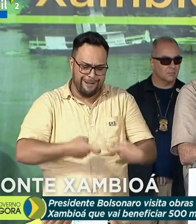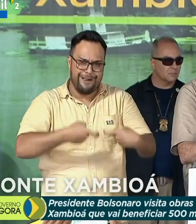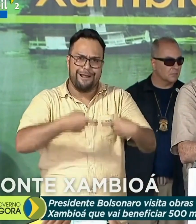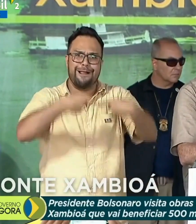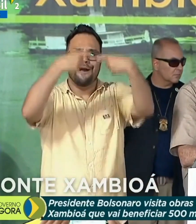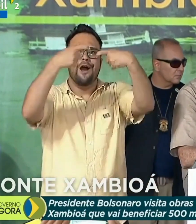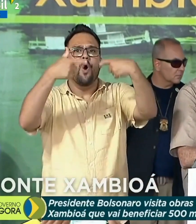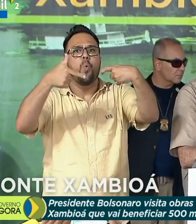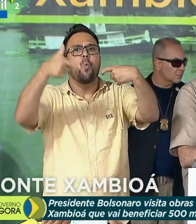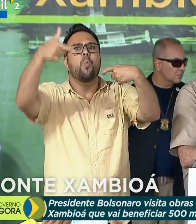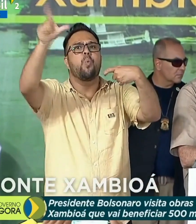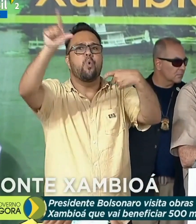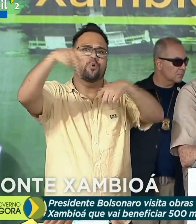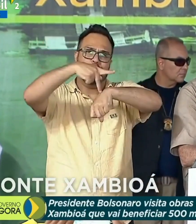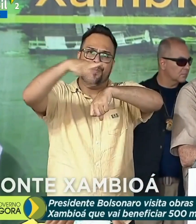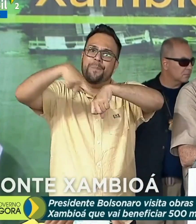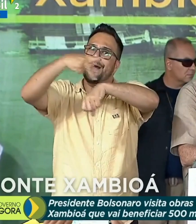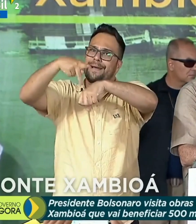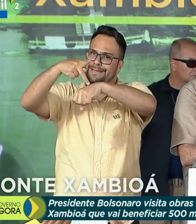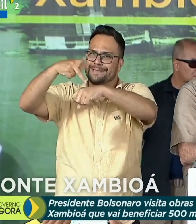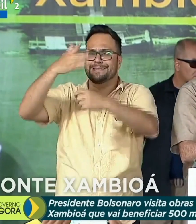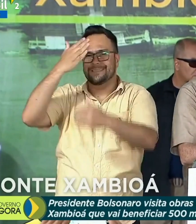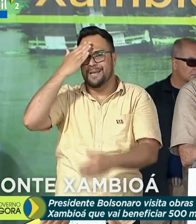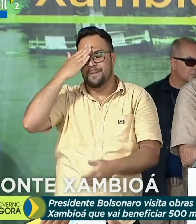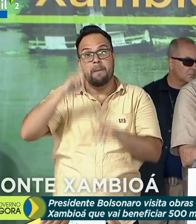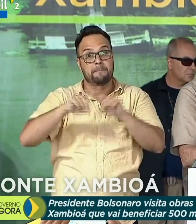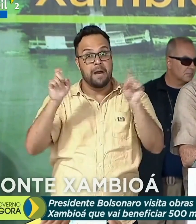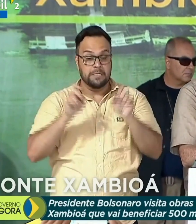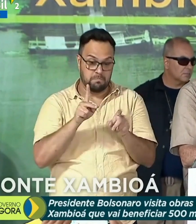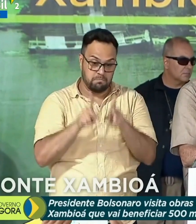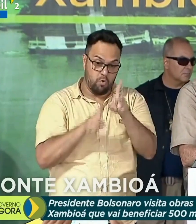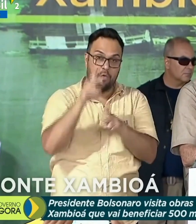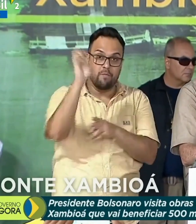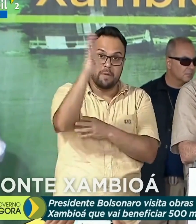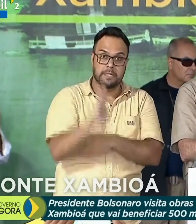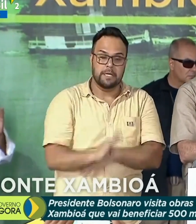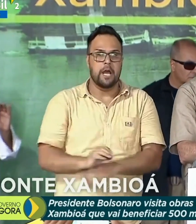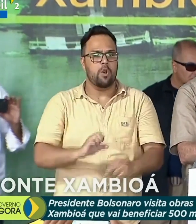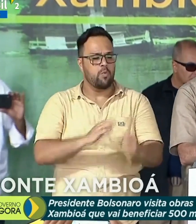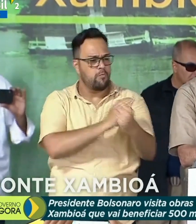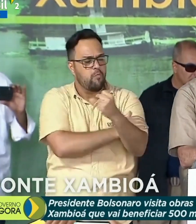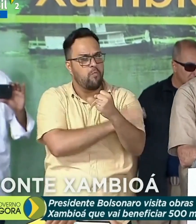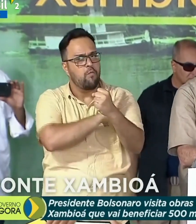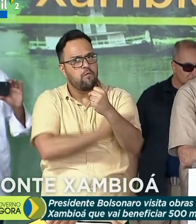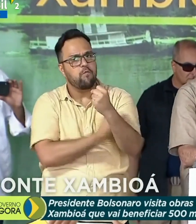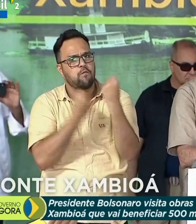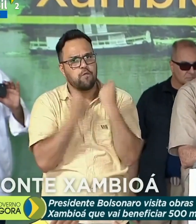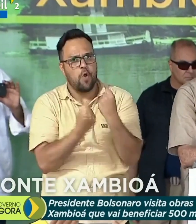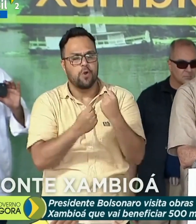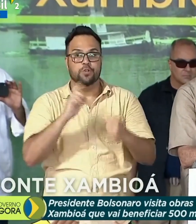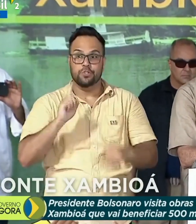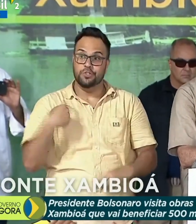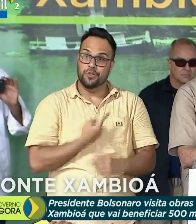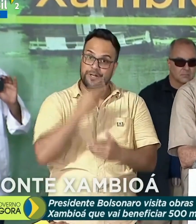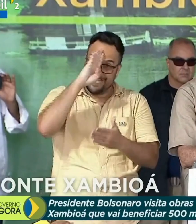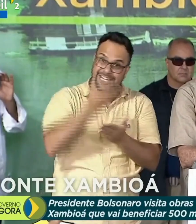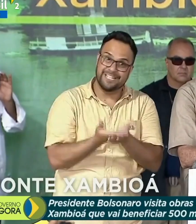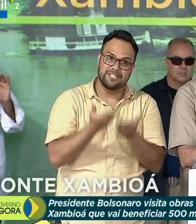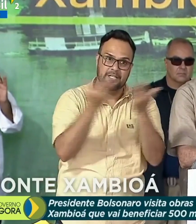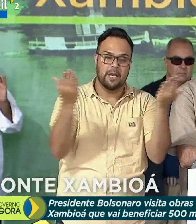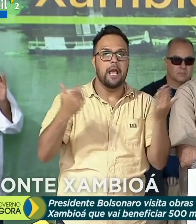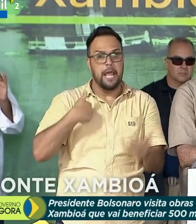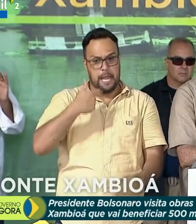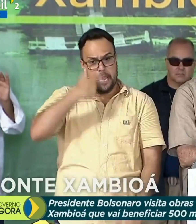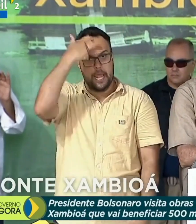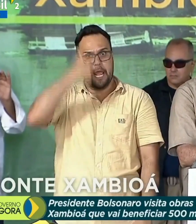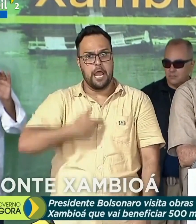mil quilômetros daqui. Mas o povo brasileiro é forte. Nós acreditamos em vocês. Dou da minha